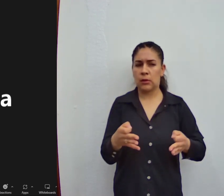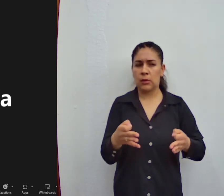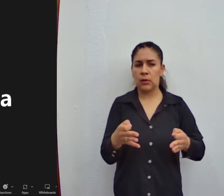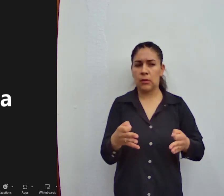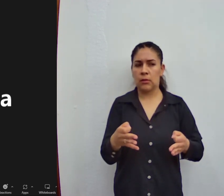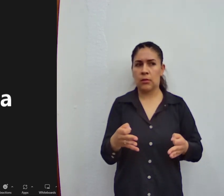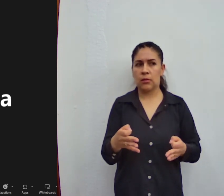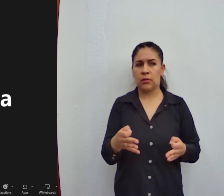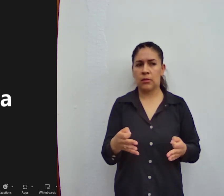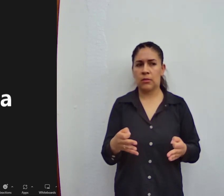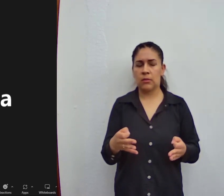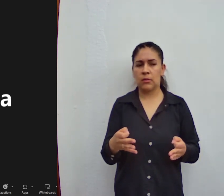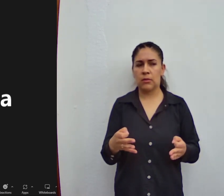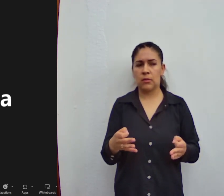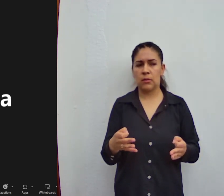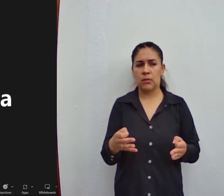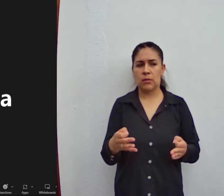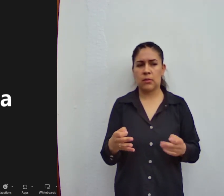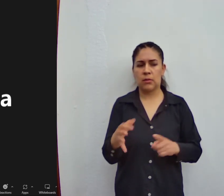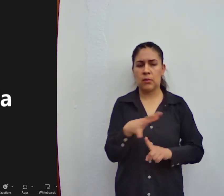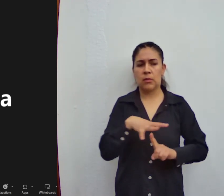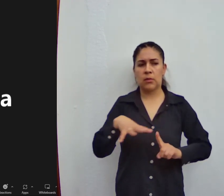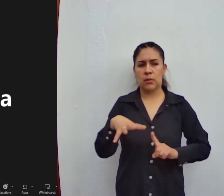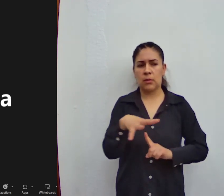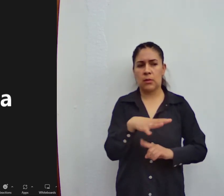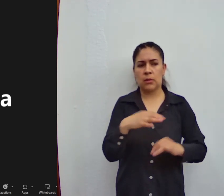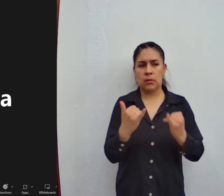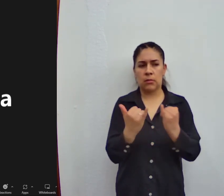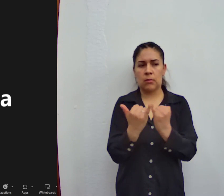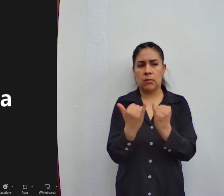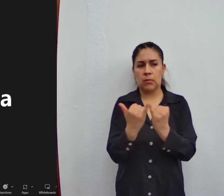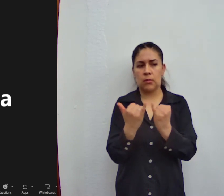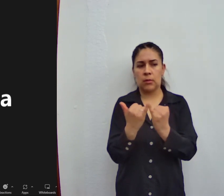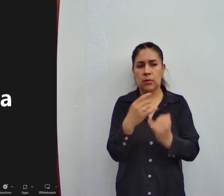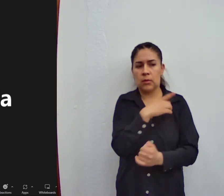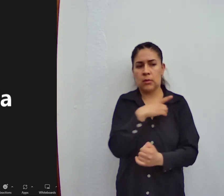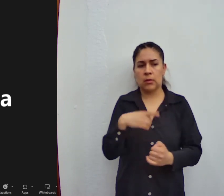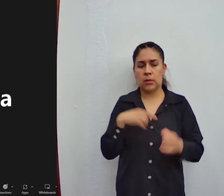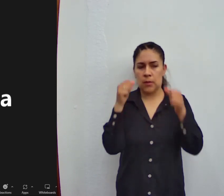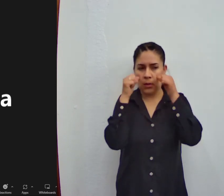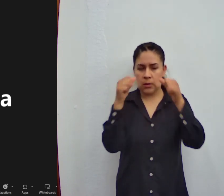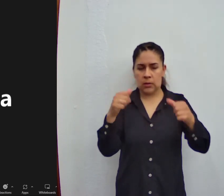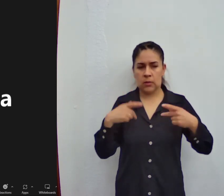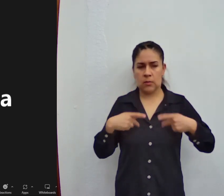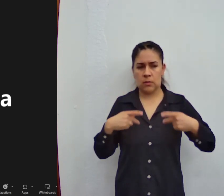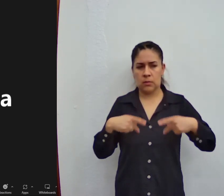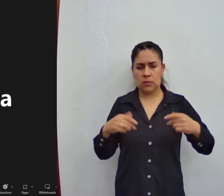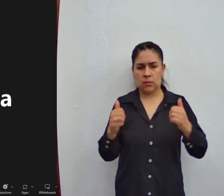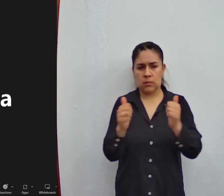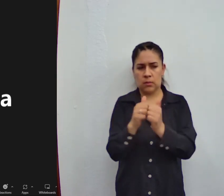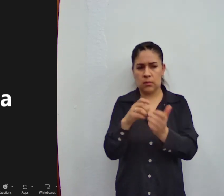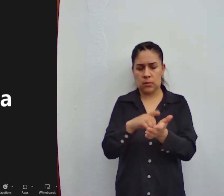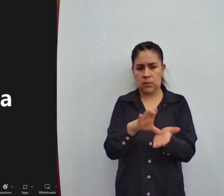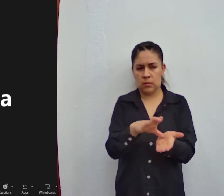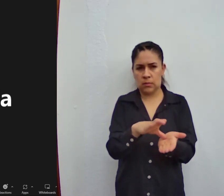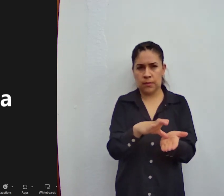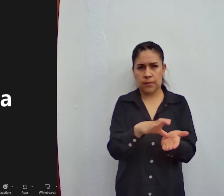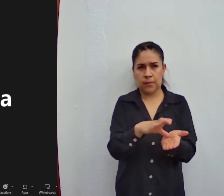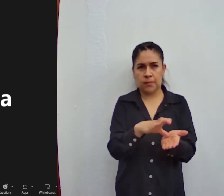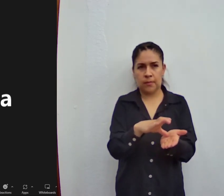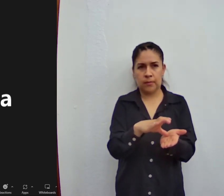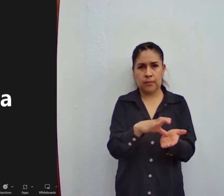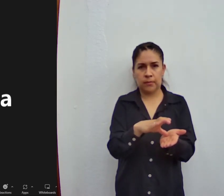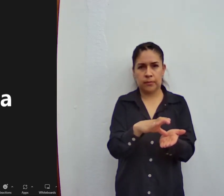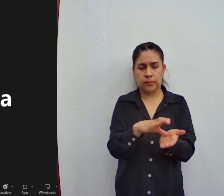conceptual, que seguramente ya también lo han de haber tocado, que tiene que ver con el ACIE y la CIE, que son situaciones, instrumentos